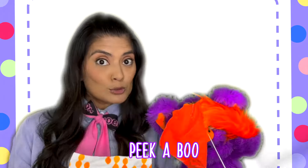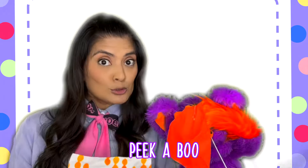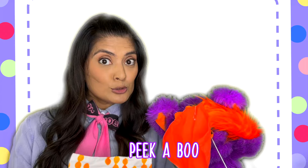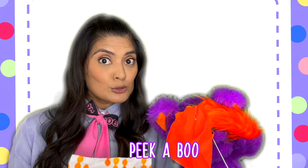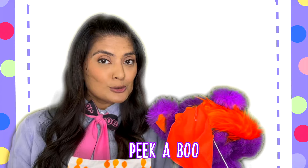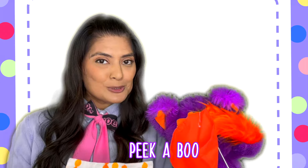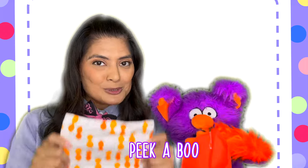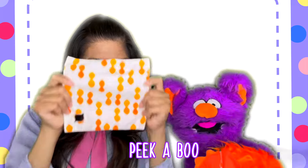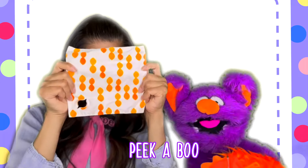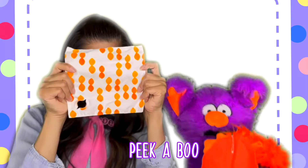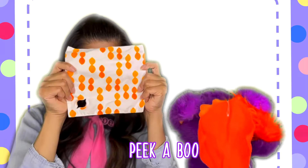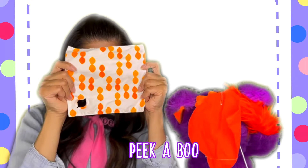peekaboo,